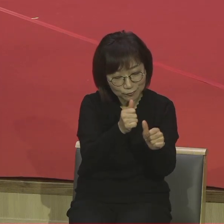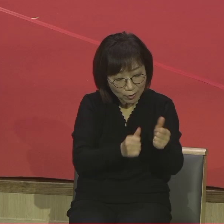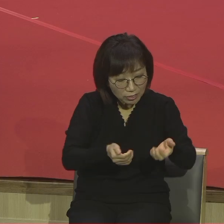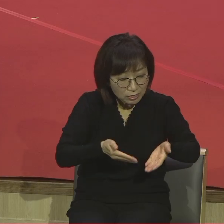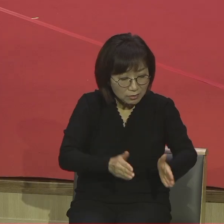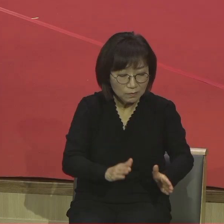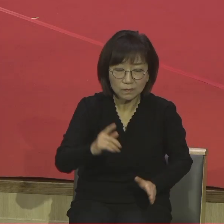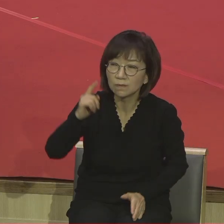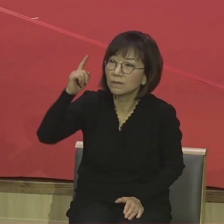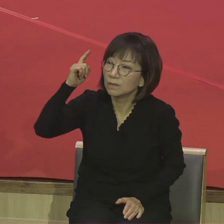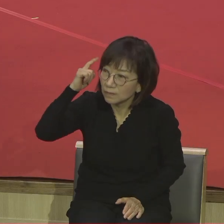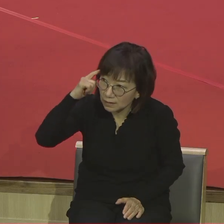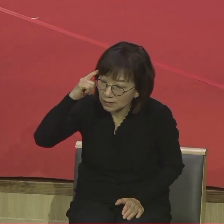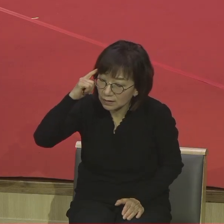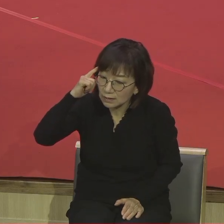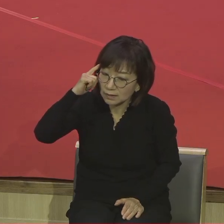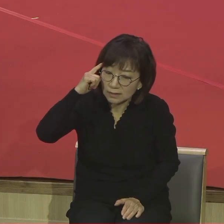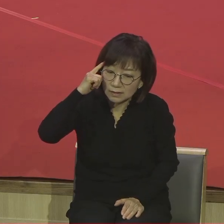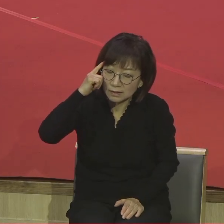했는가?